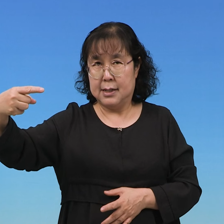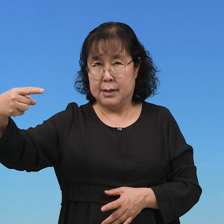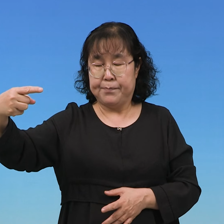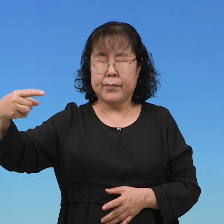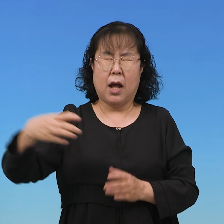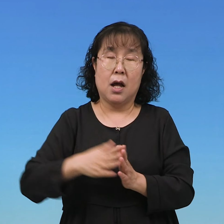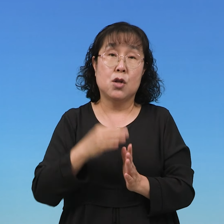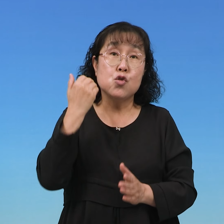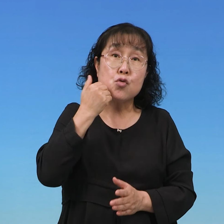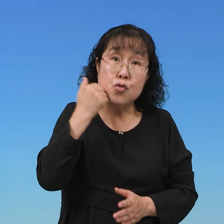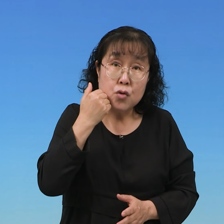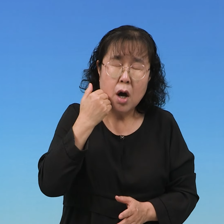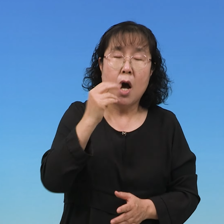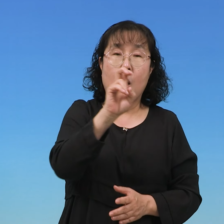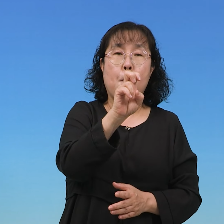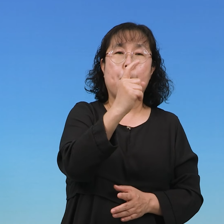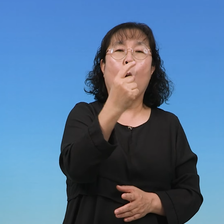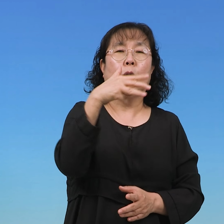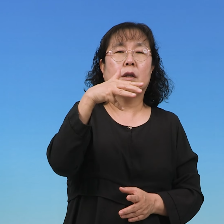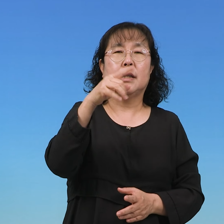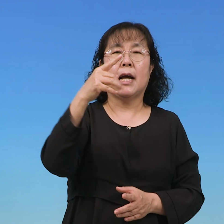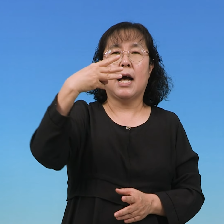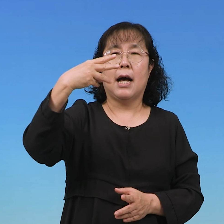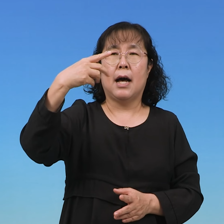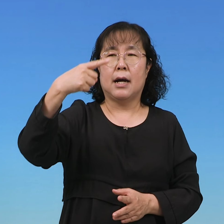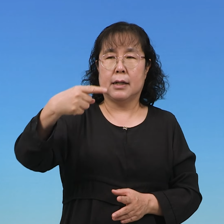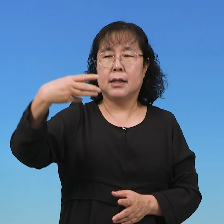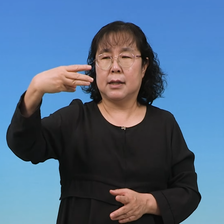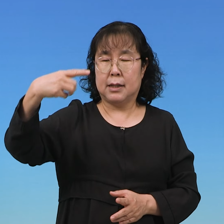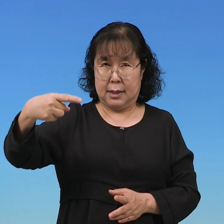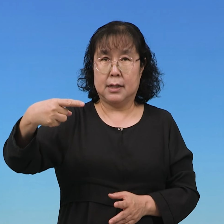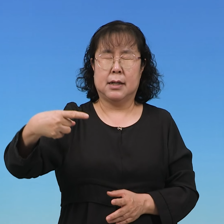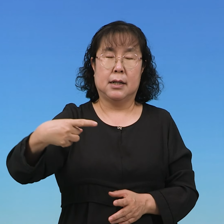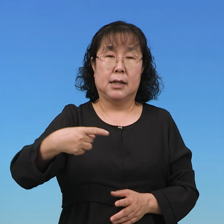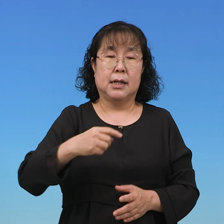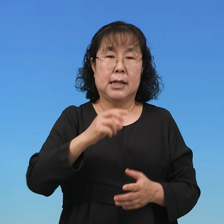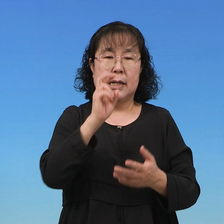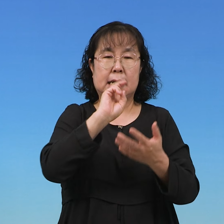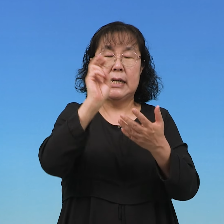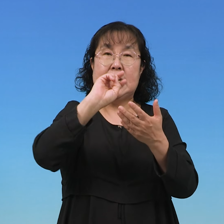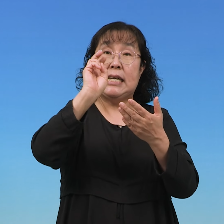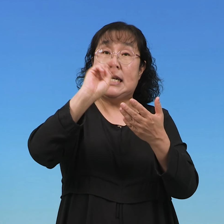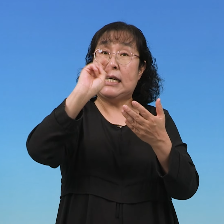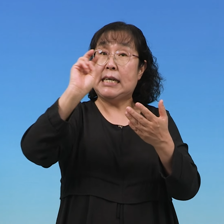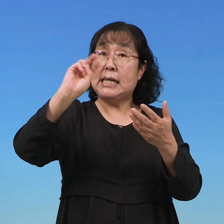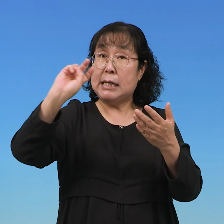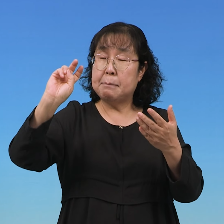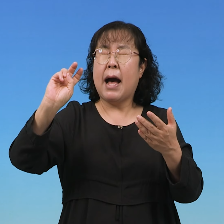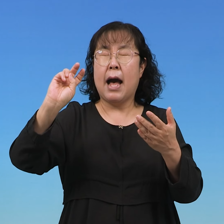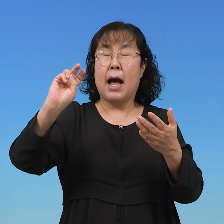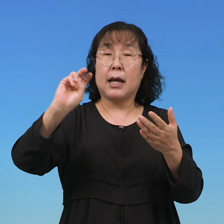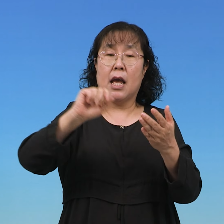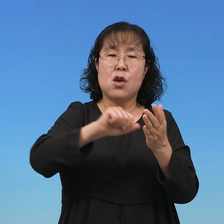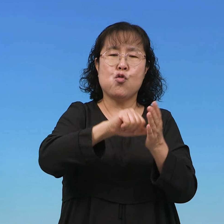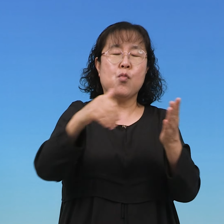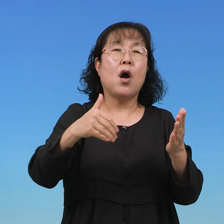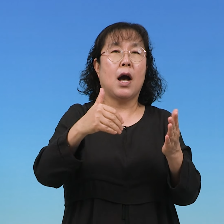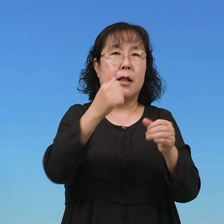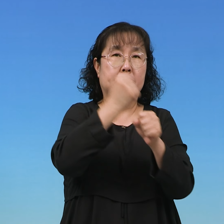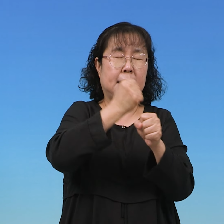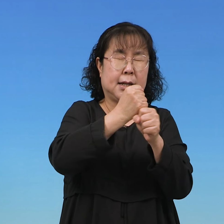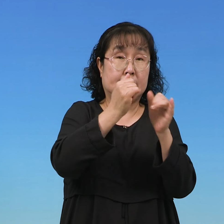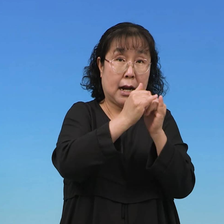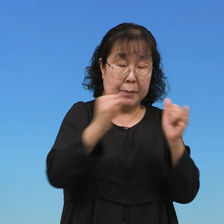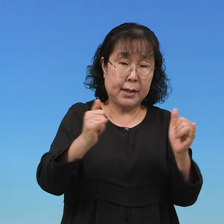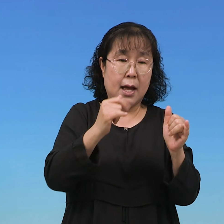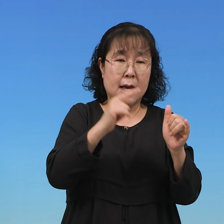이 내용을 다룬 그 피터 셰퍼라는 분이 쓴 희곡집입니다. 아마데우스라는 희곡집을 제가